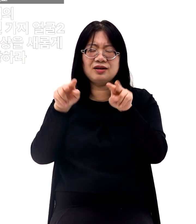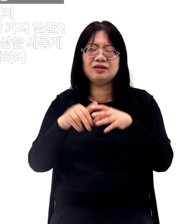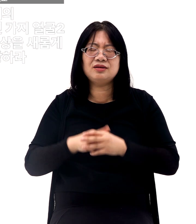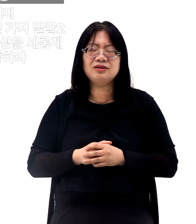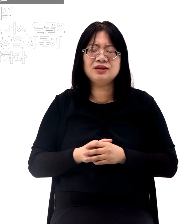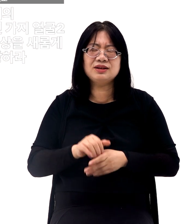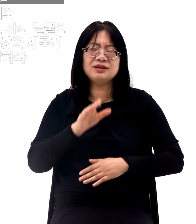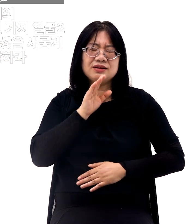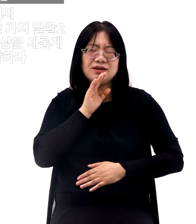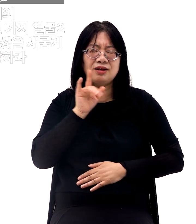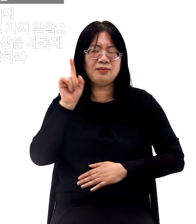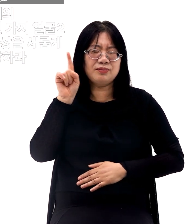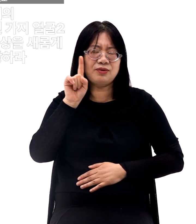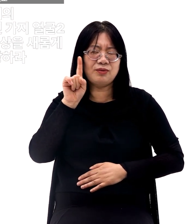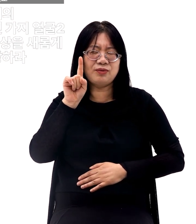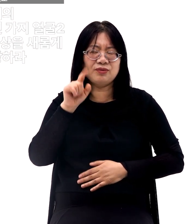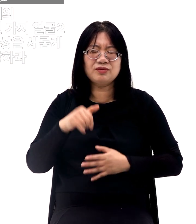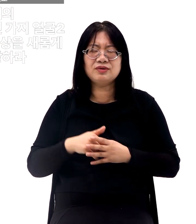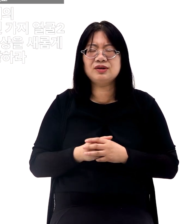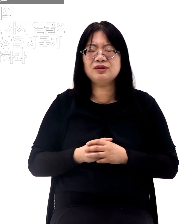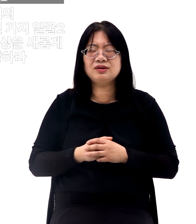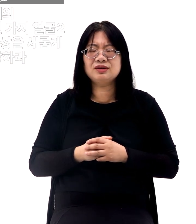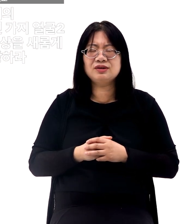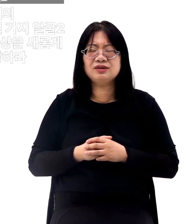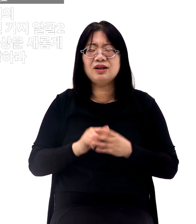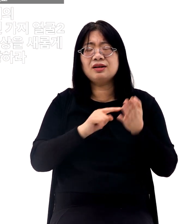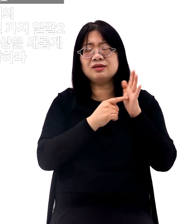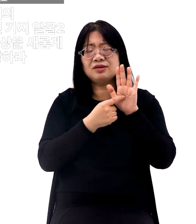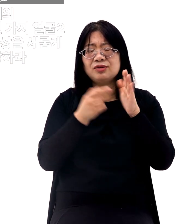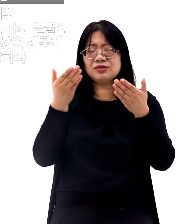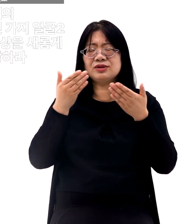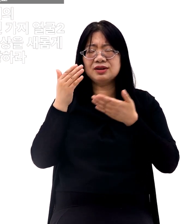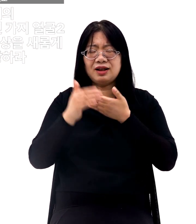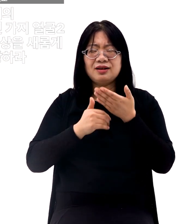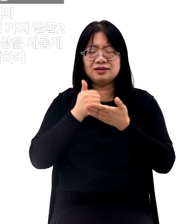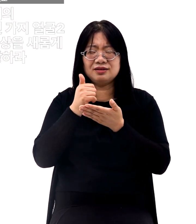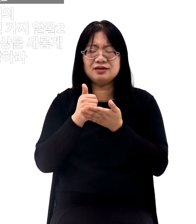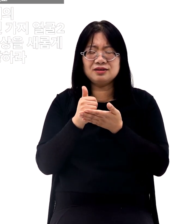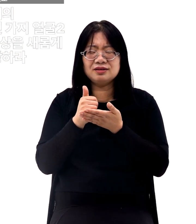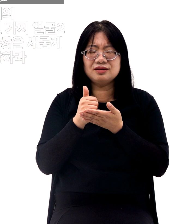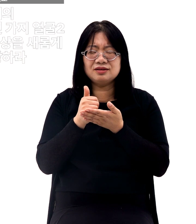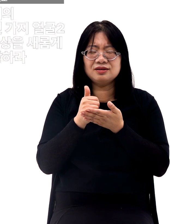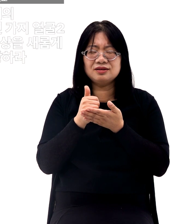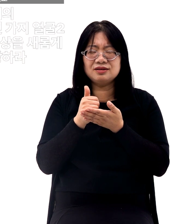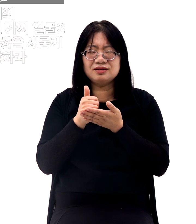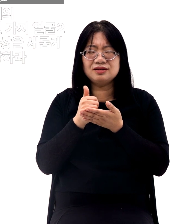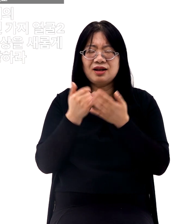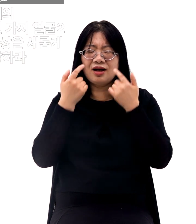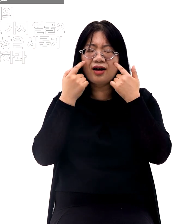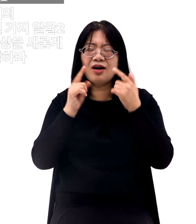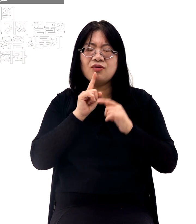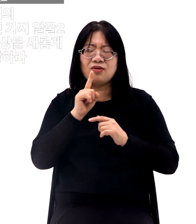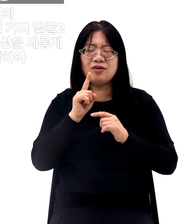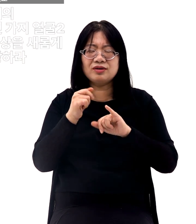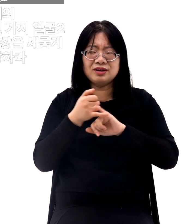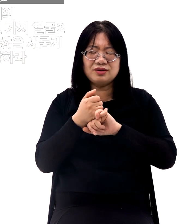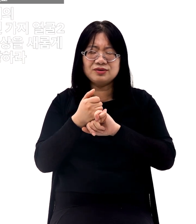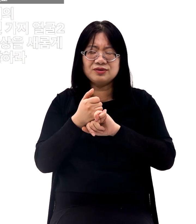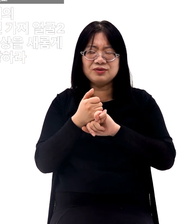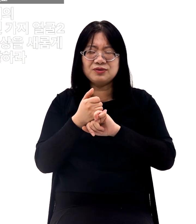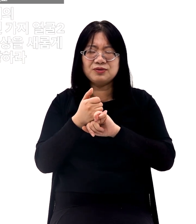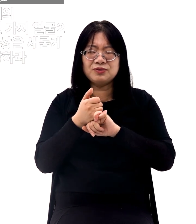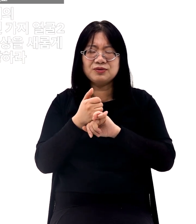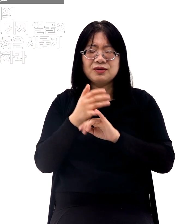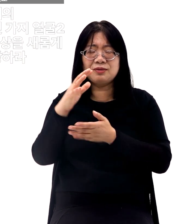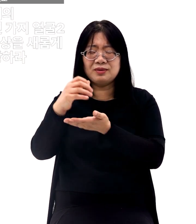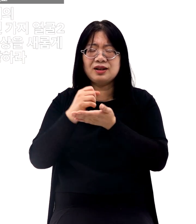진짜가 무엇인지 드러내 주시는 하나님의 확언과 약속 앞에